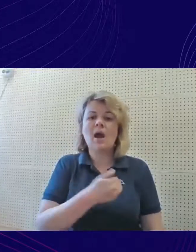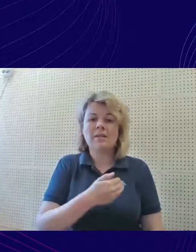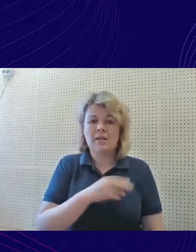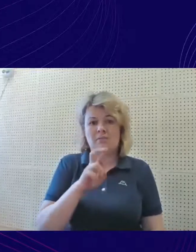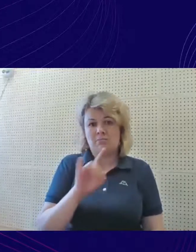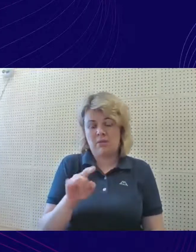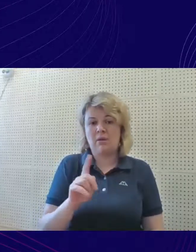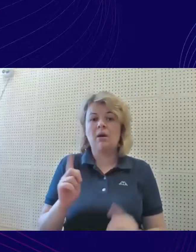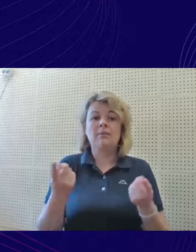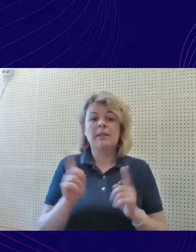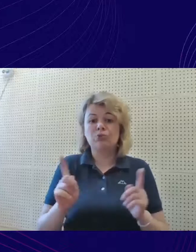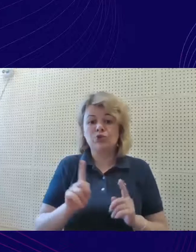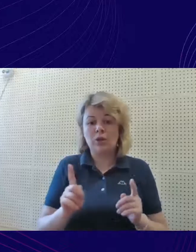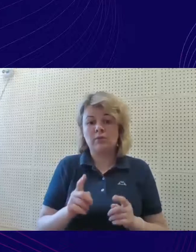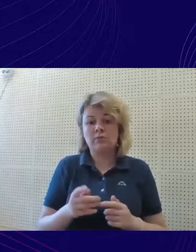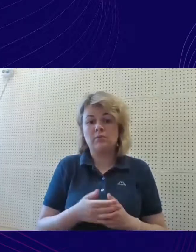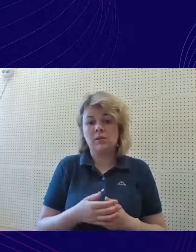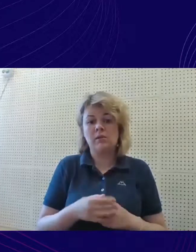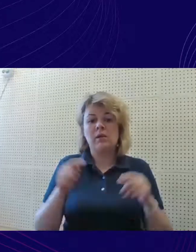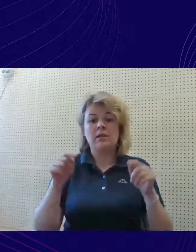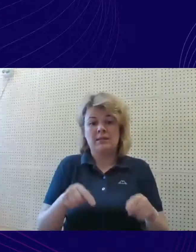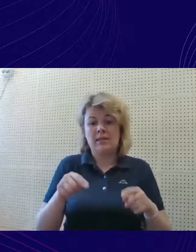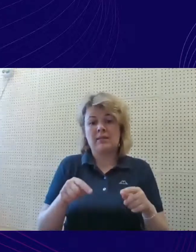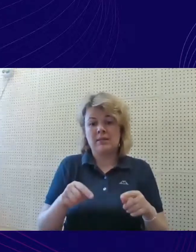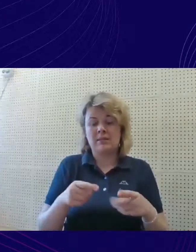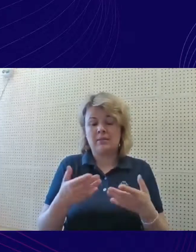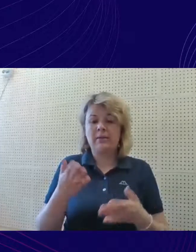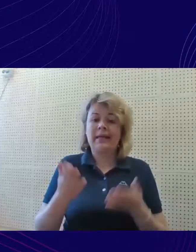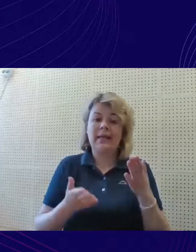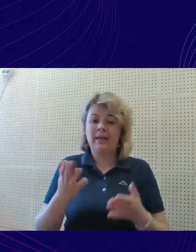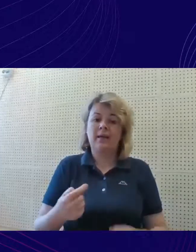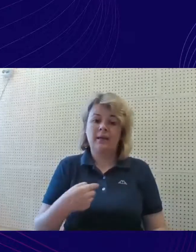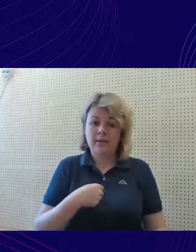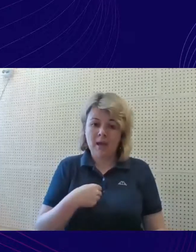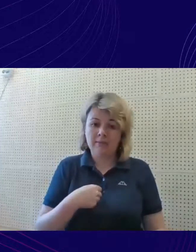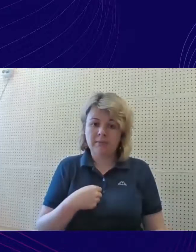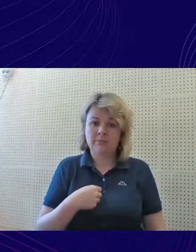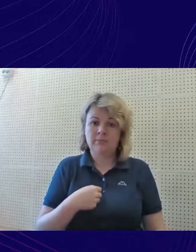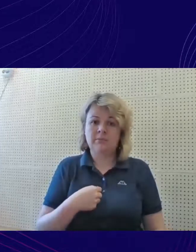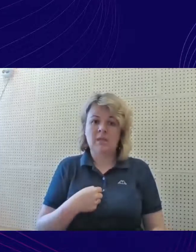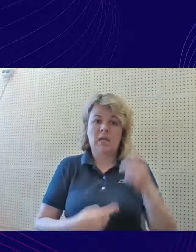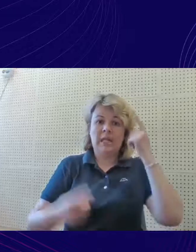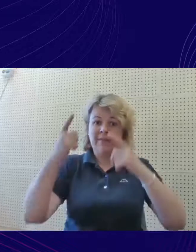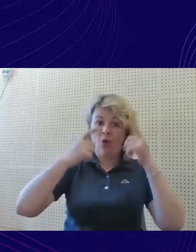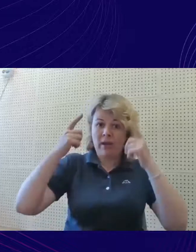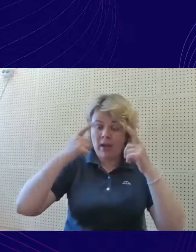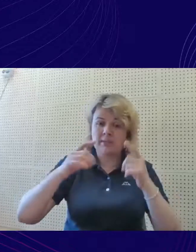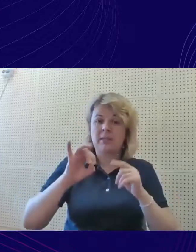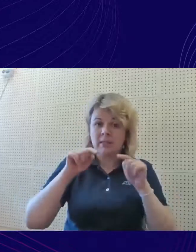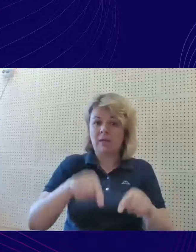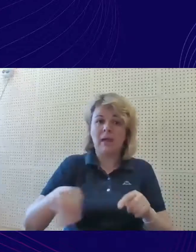хотелось, да, потому что, ну, здесь вот либо я творец, и тогда